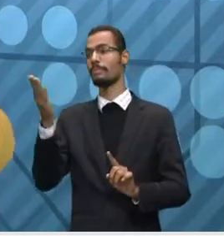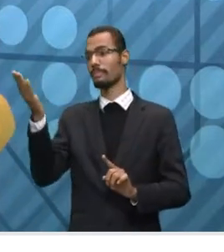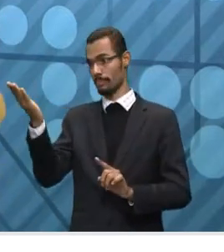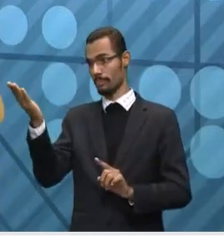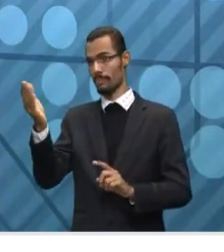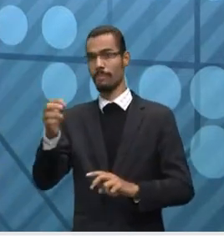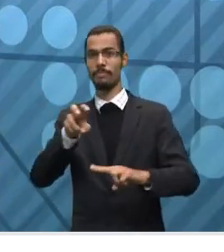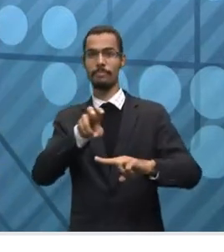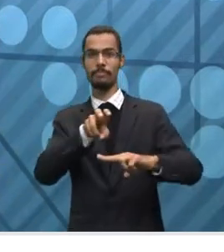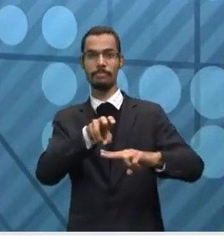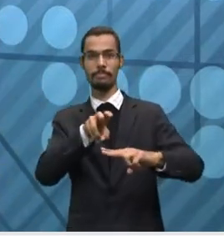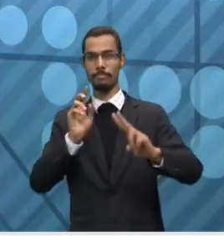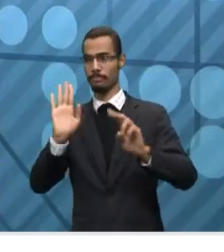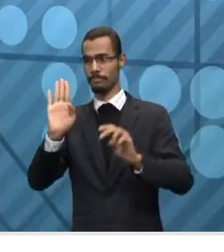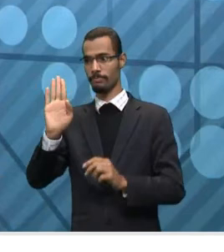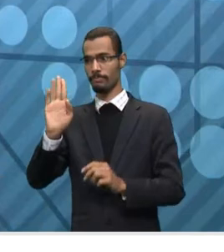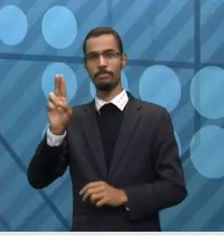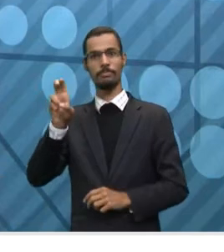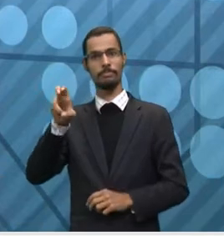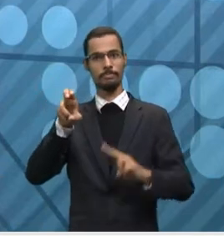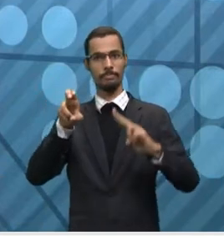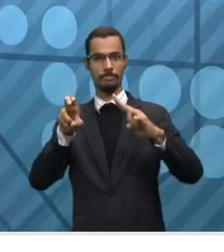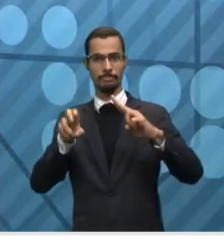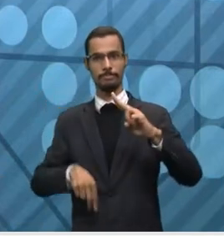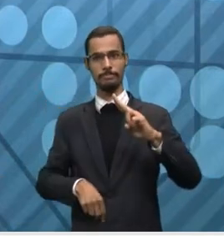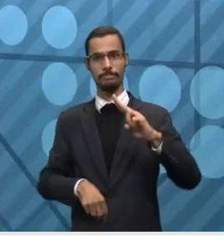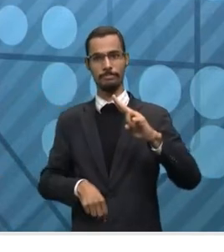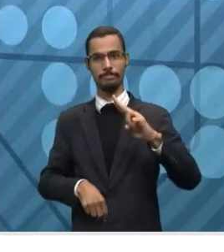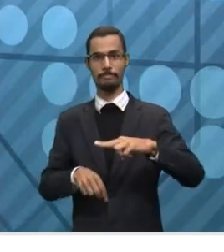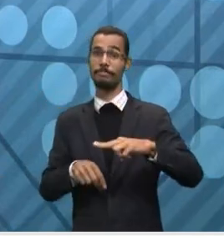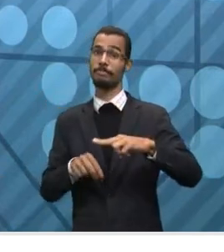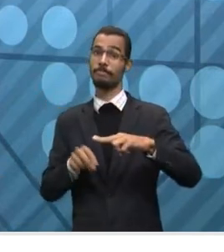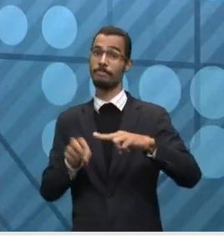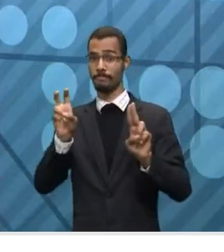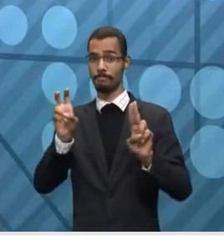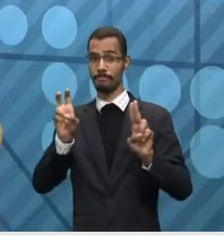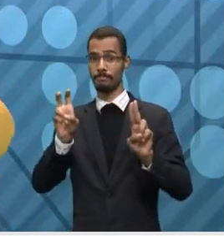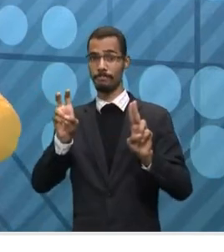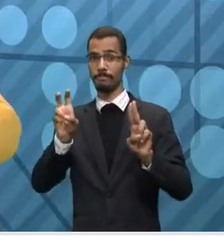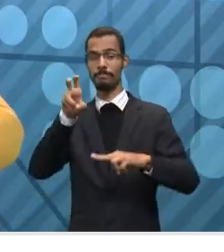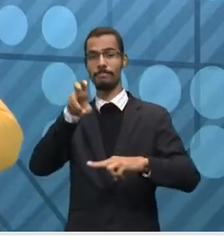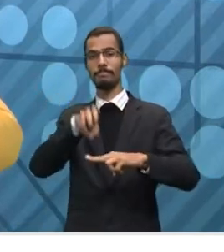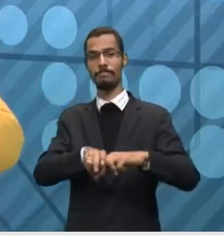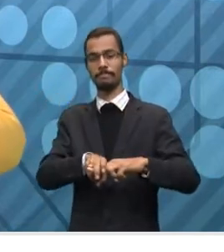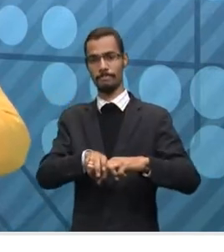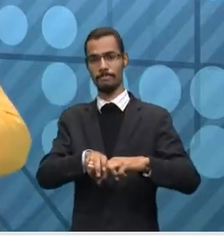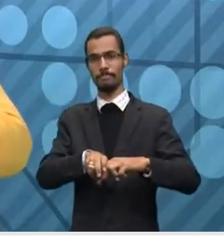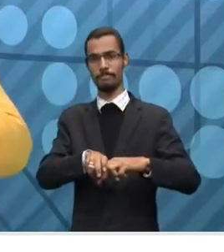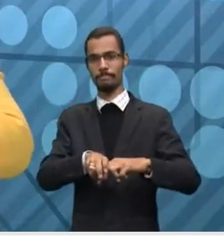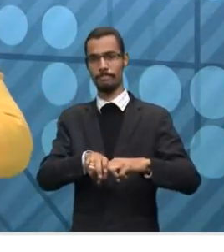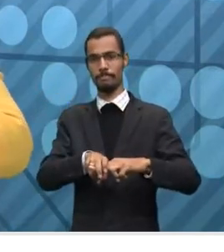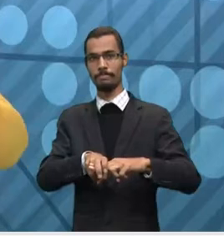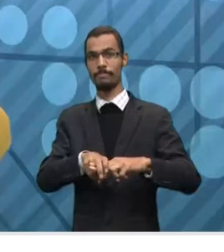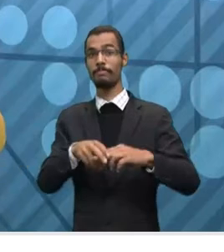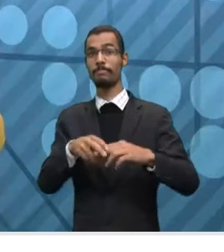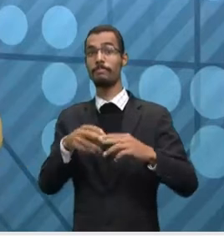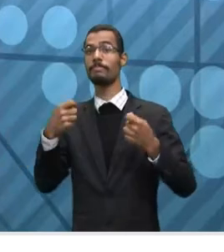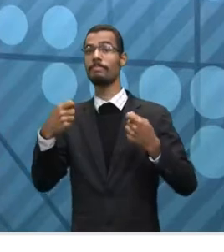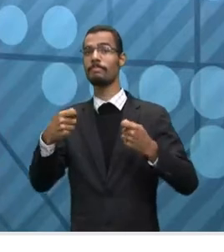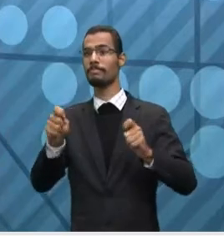Então, sentar, esta configuração de mãos, com esta configuração, são configurações diferentes, sentar.